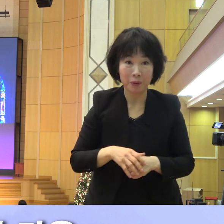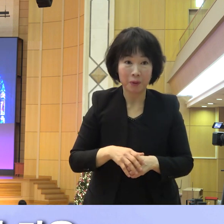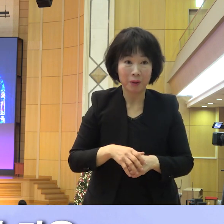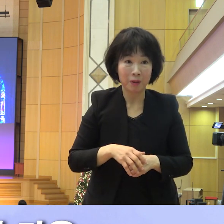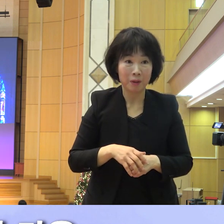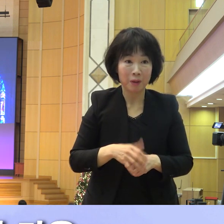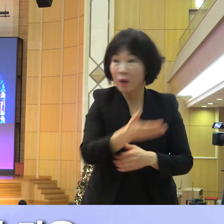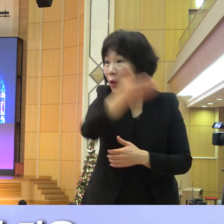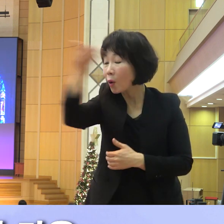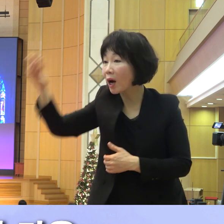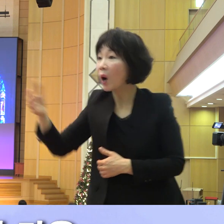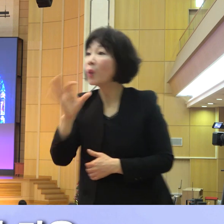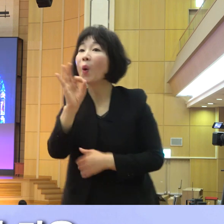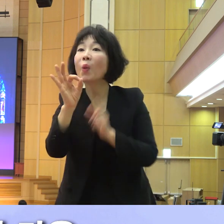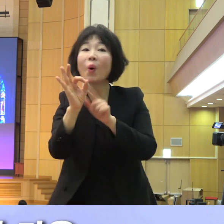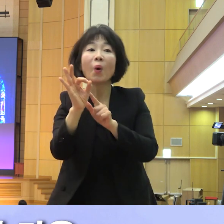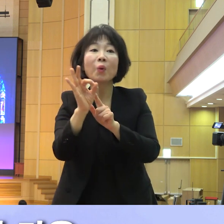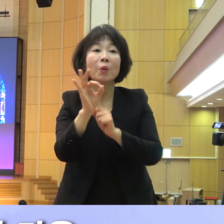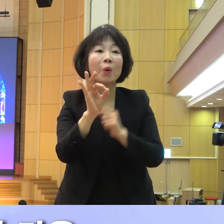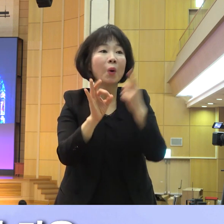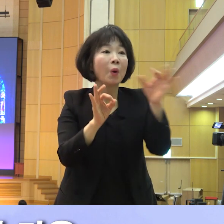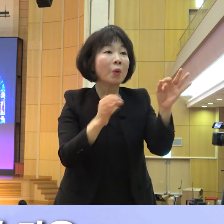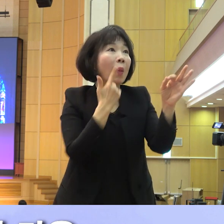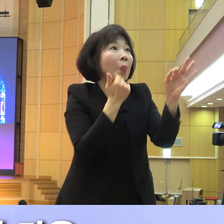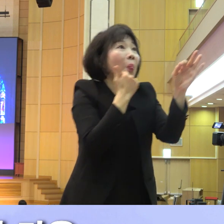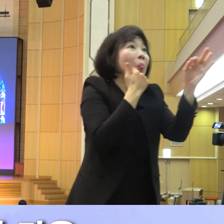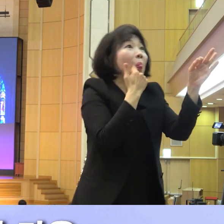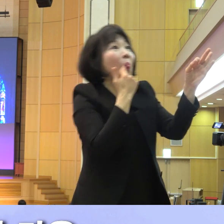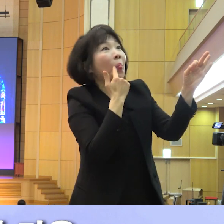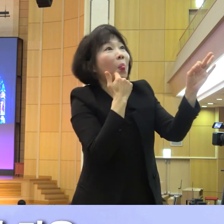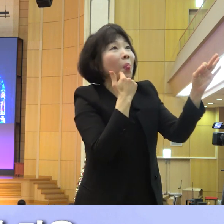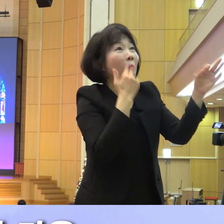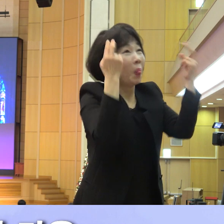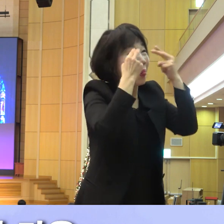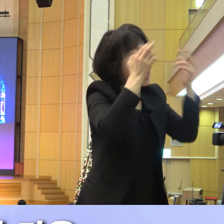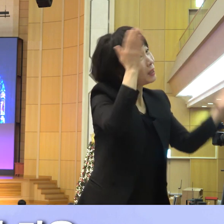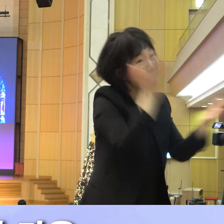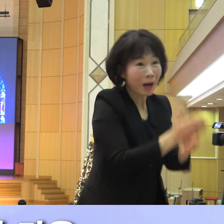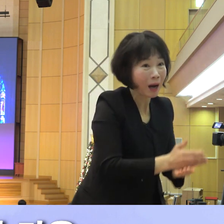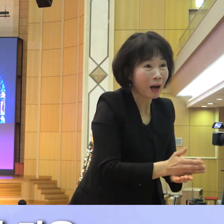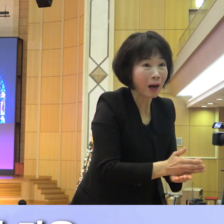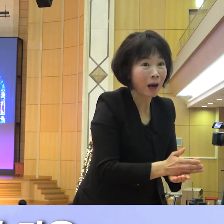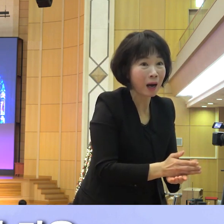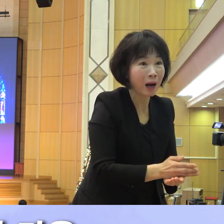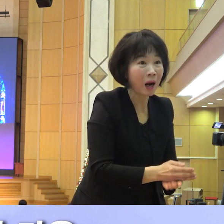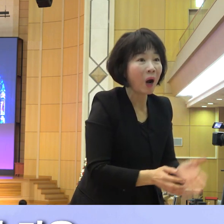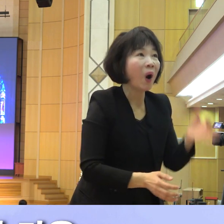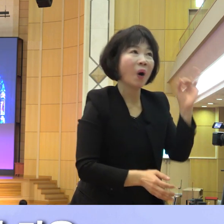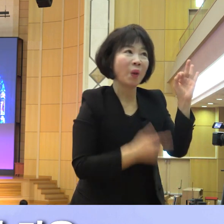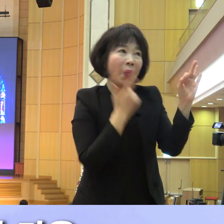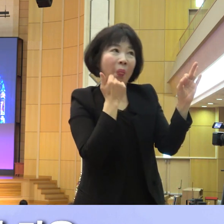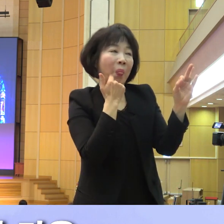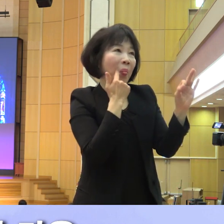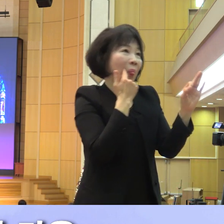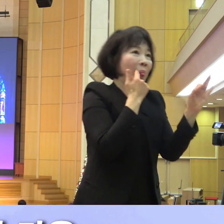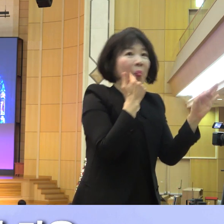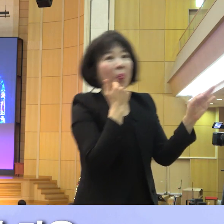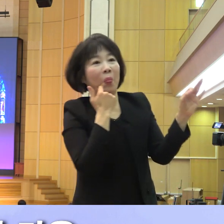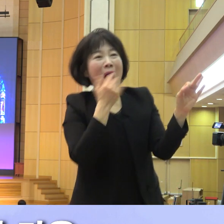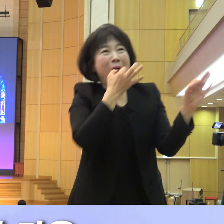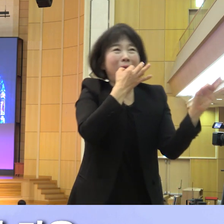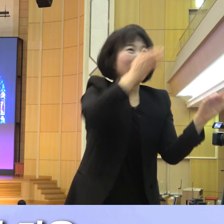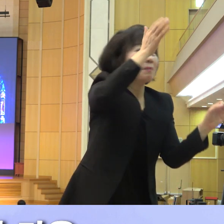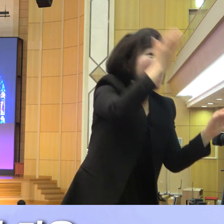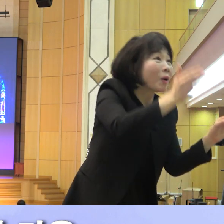너희는 재물에 소망 두지 말고 하나님께 소망을 두어라. 정함이 없는 재물에 소망 두지 말고